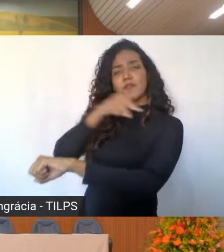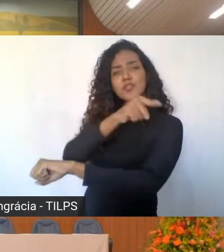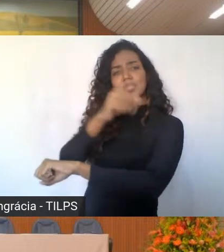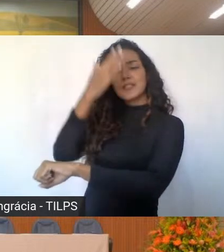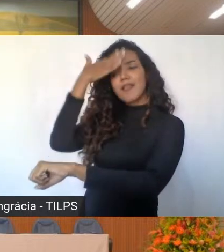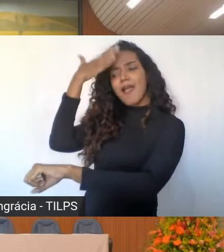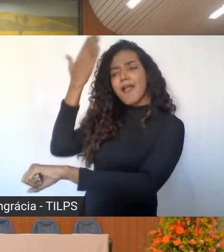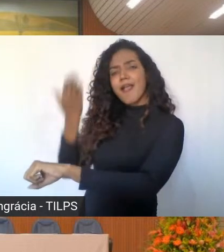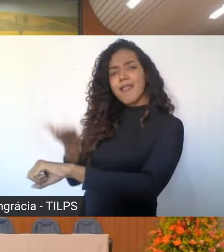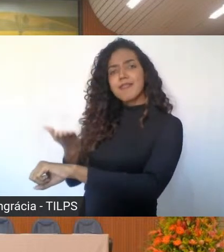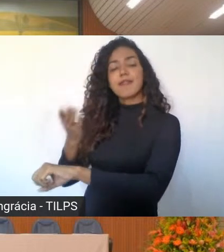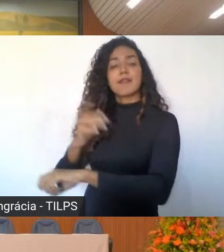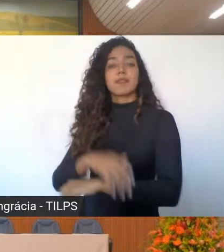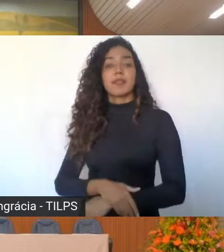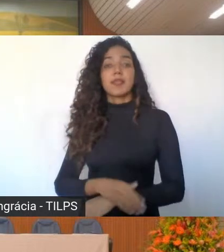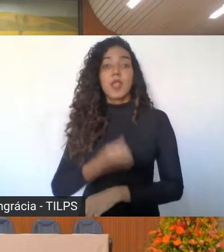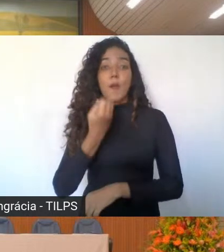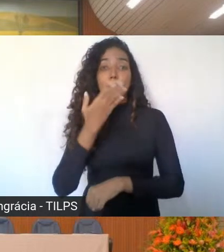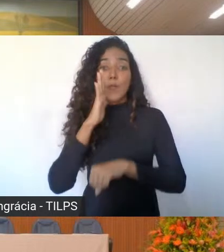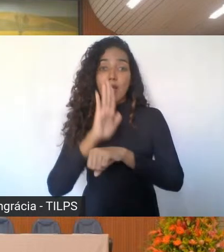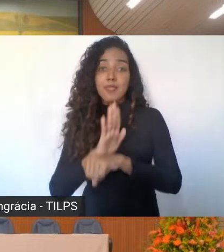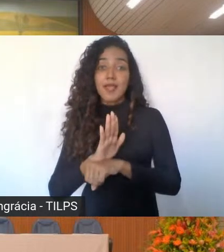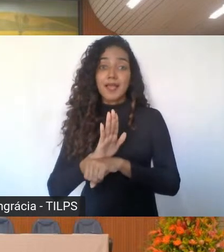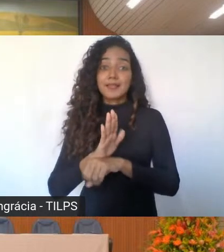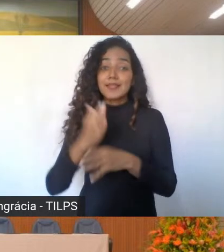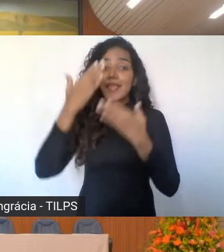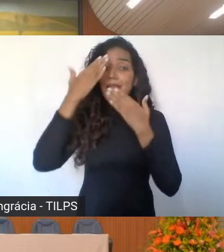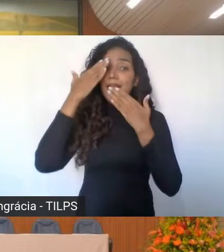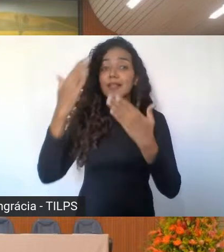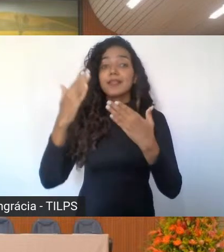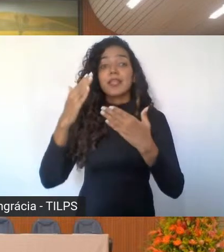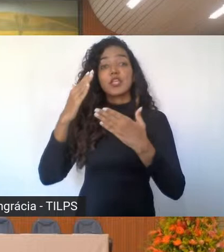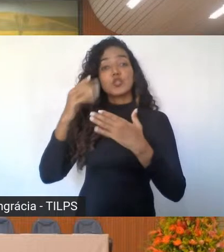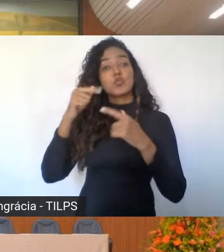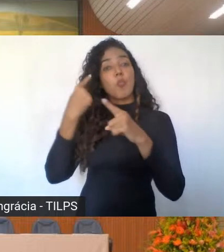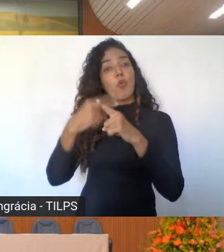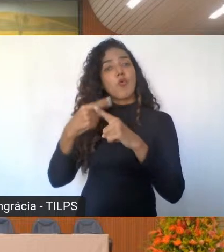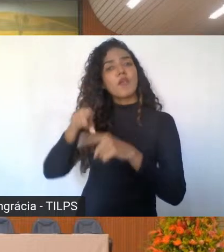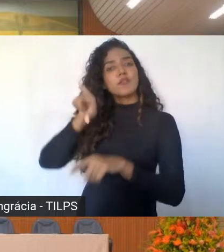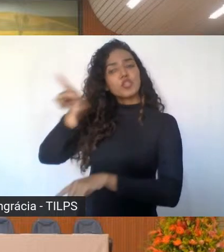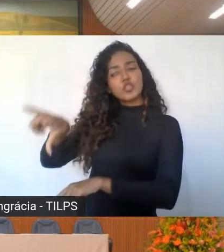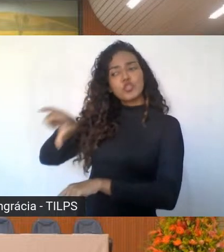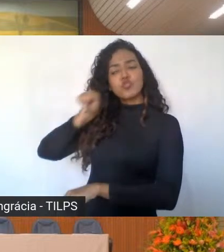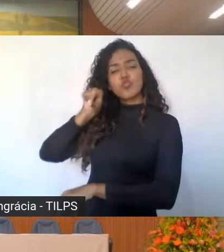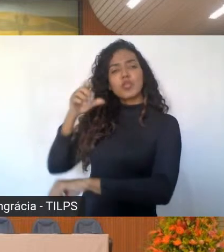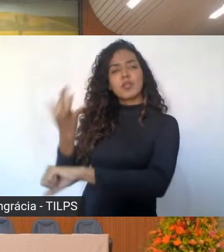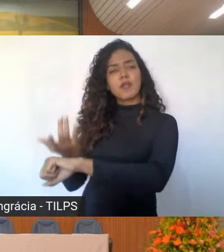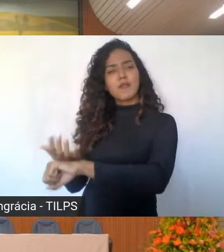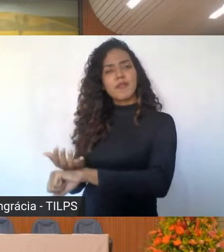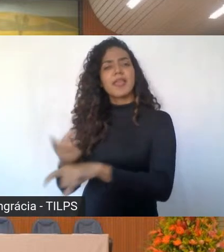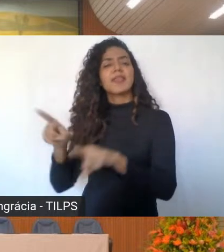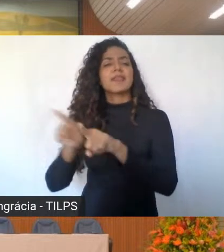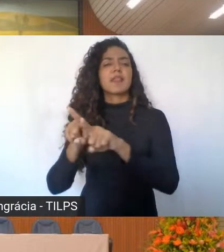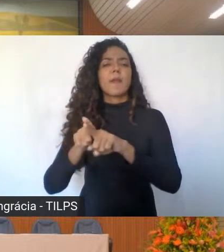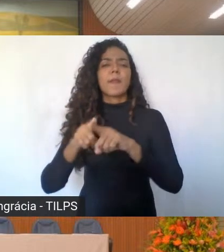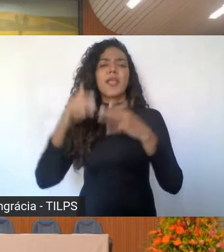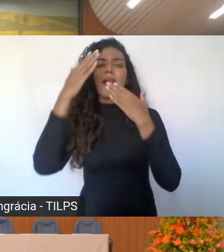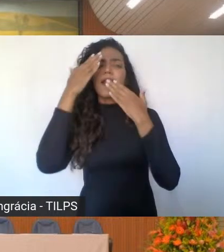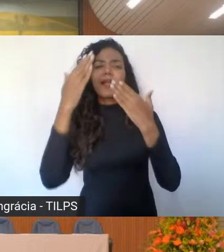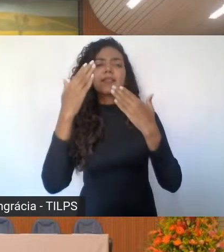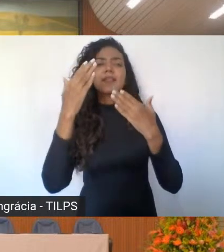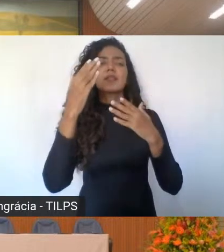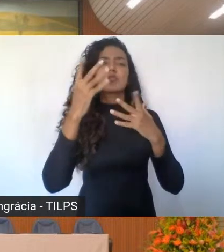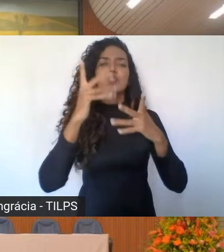tarde e agradeço a escolha que vocês fizeram e agradeço a dedicação de cada docente da nossa